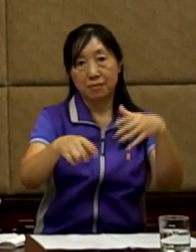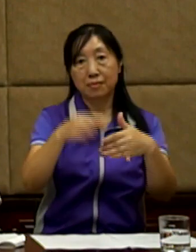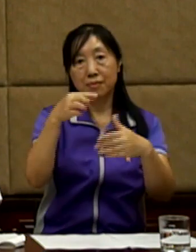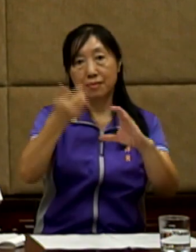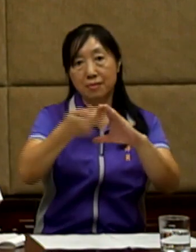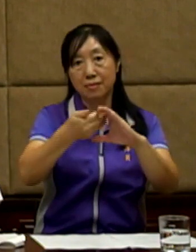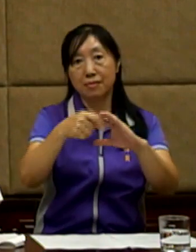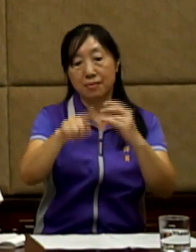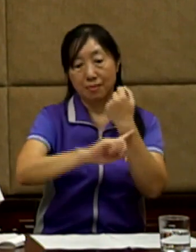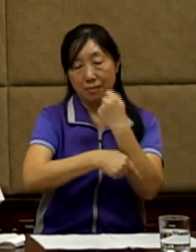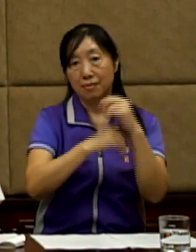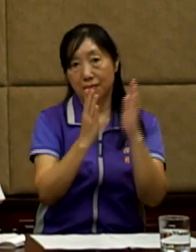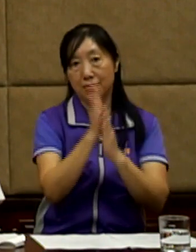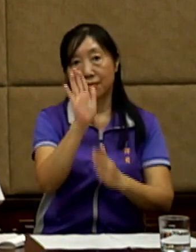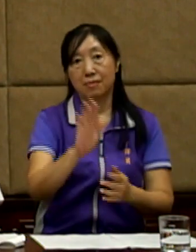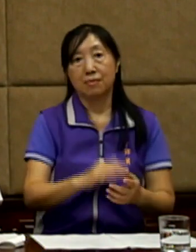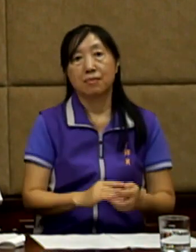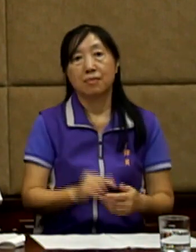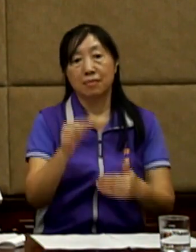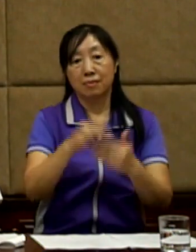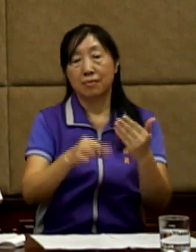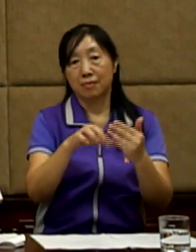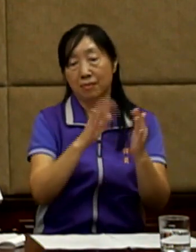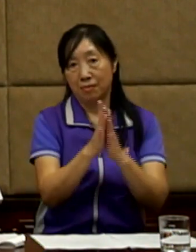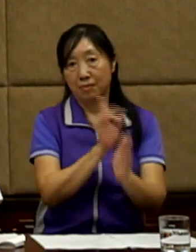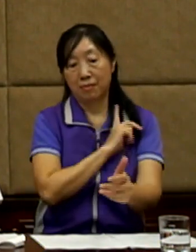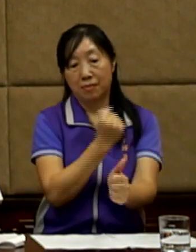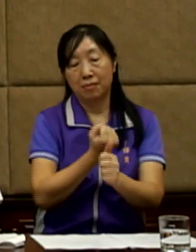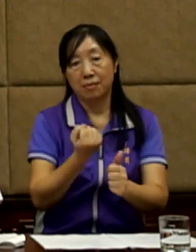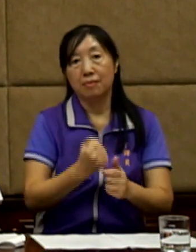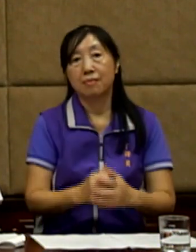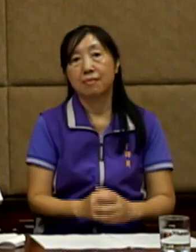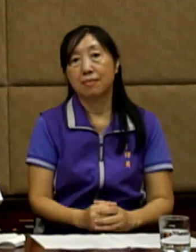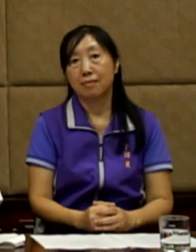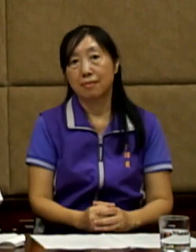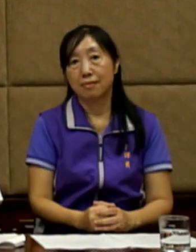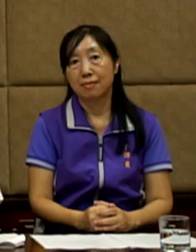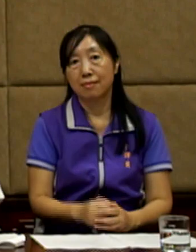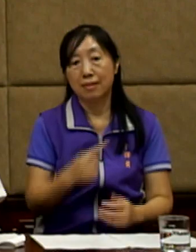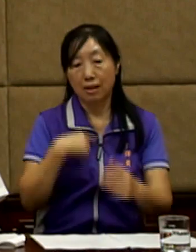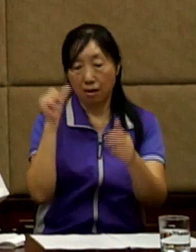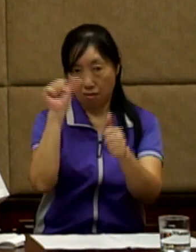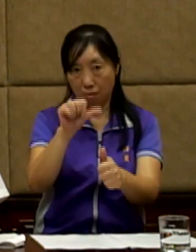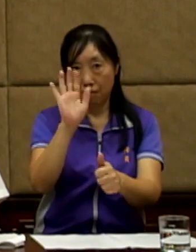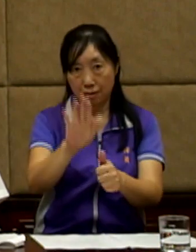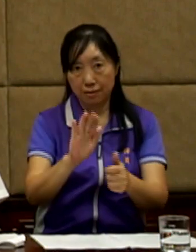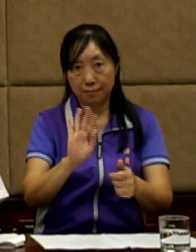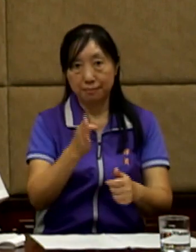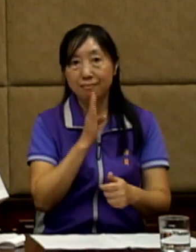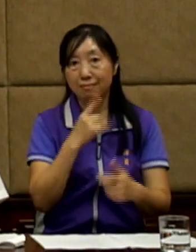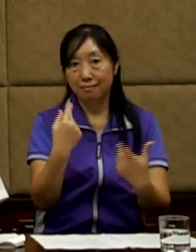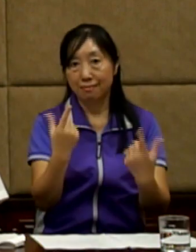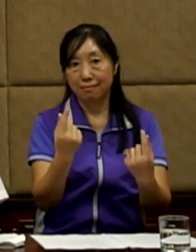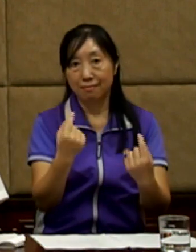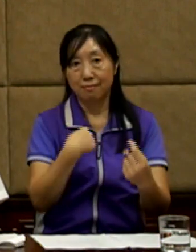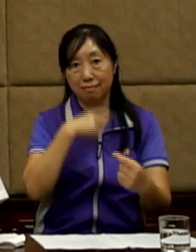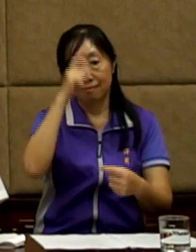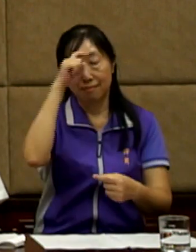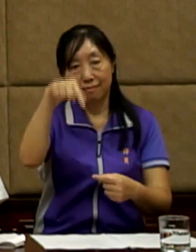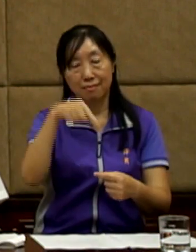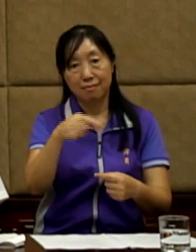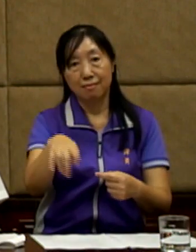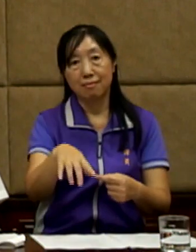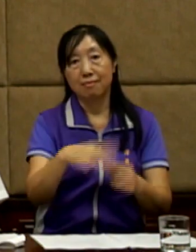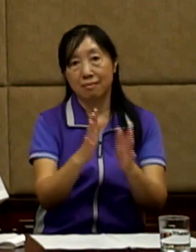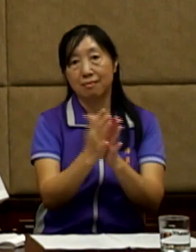目管理办法，那中间有定了一些自治率。那这些自律，那虽然我们只有处分的规定，但我们也希望本国自制的节目能够有露出的